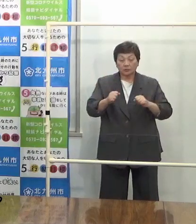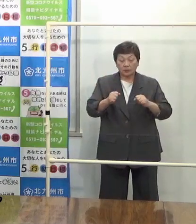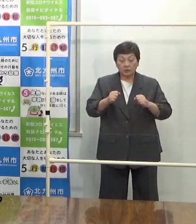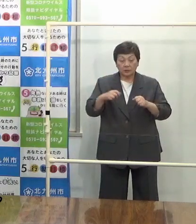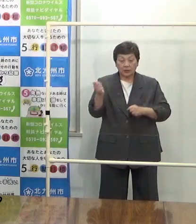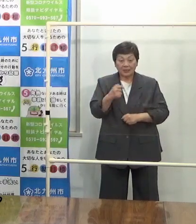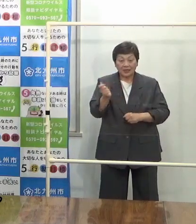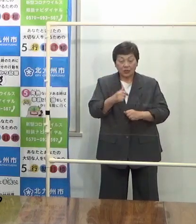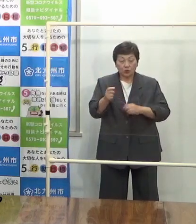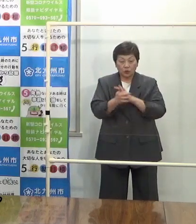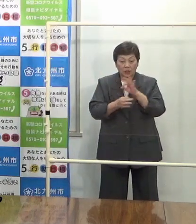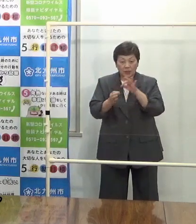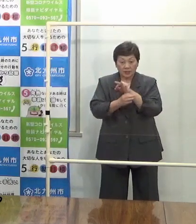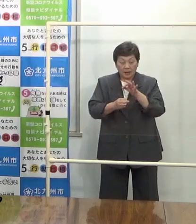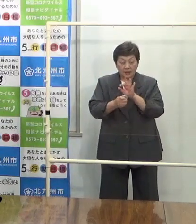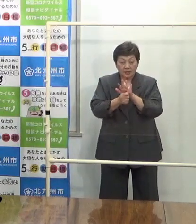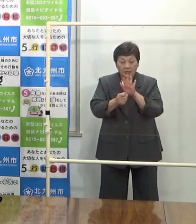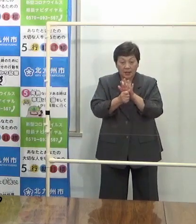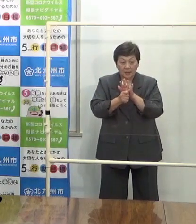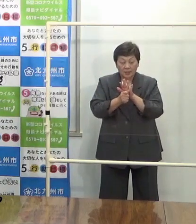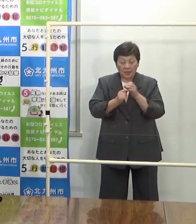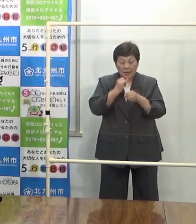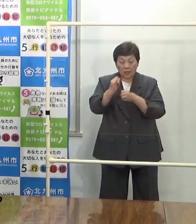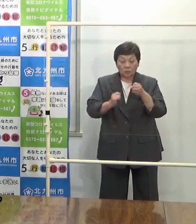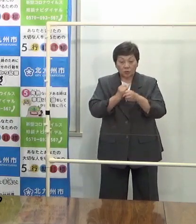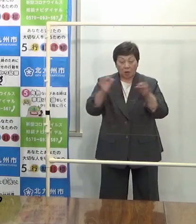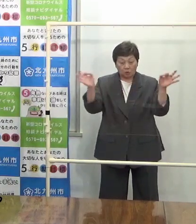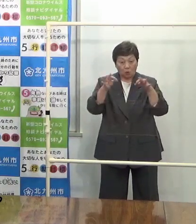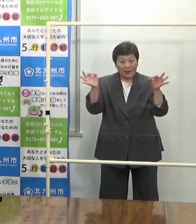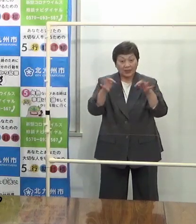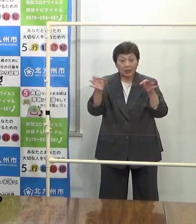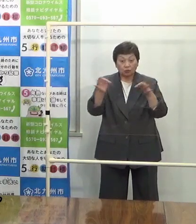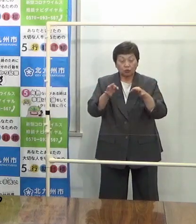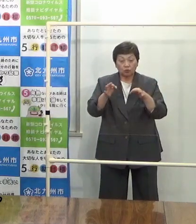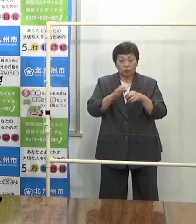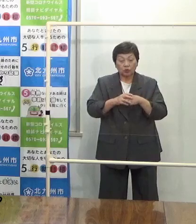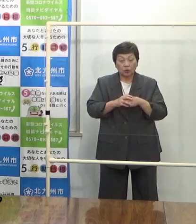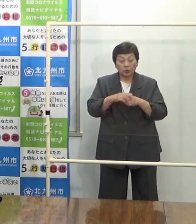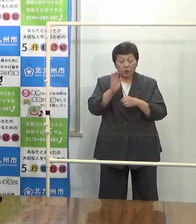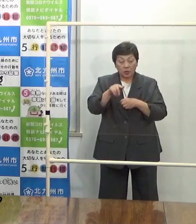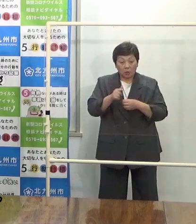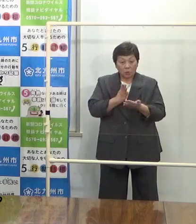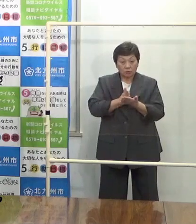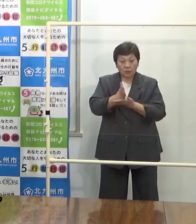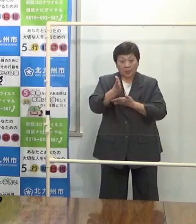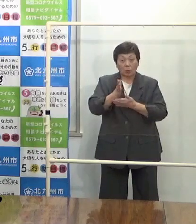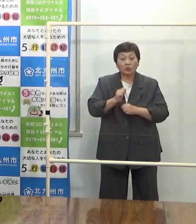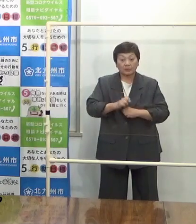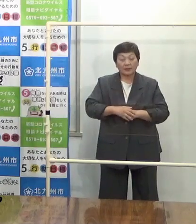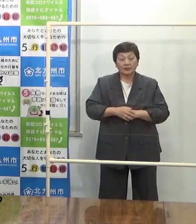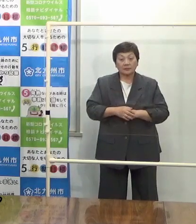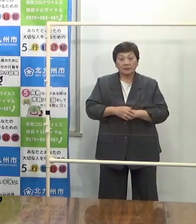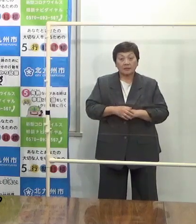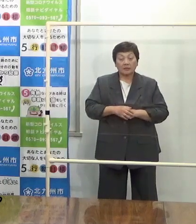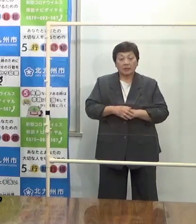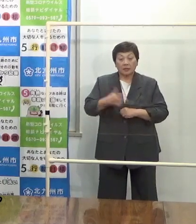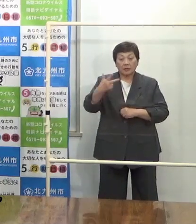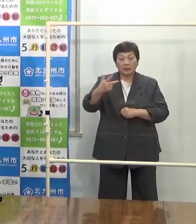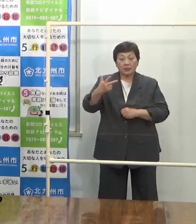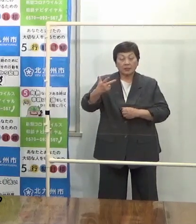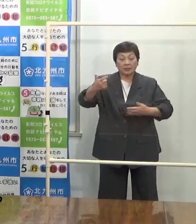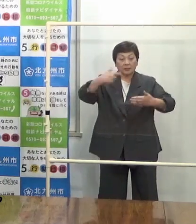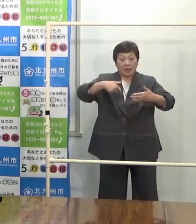援クラウドファンディングを活用したハルニック券、これいよいよスタートいたします。市内